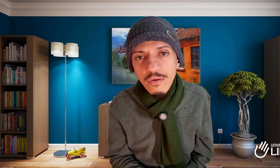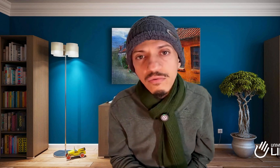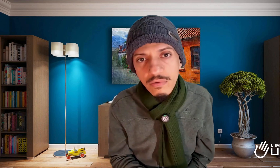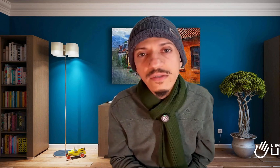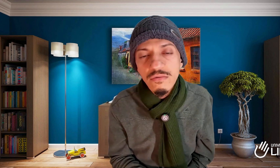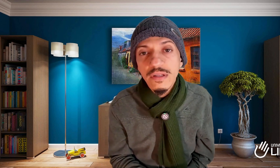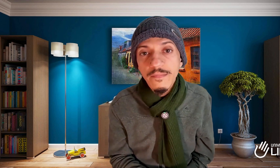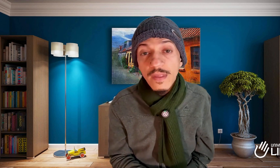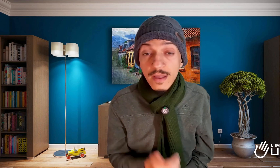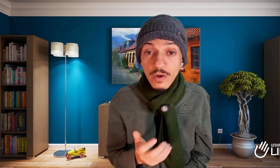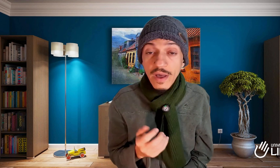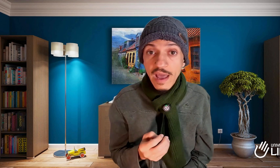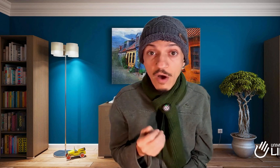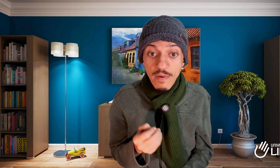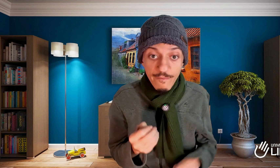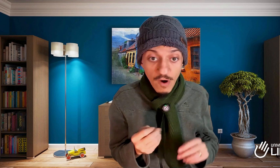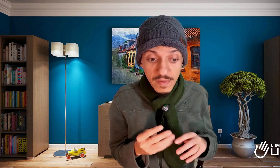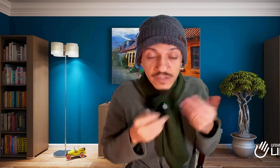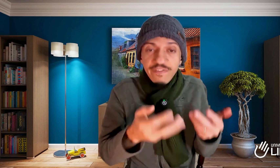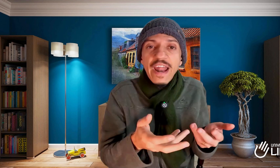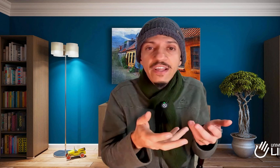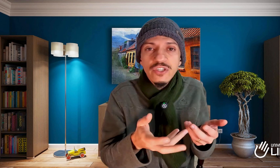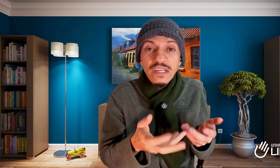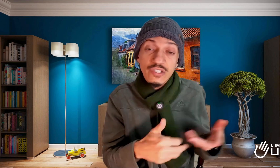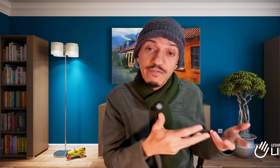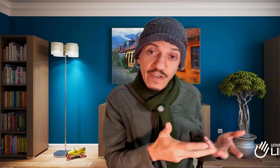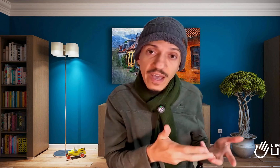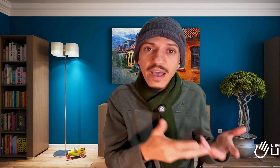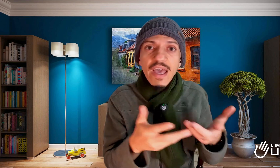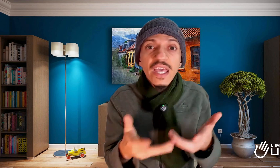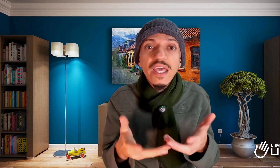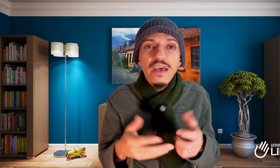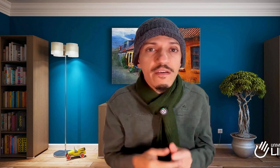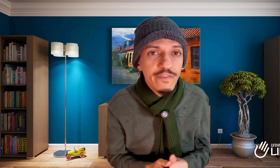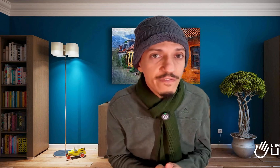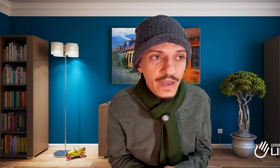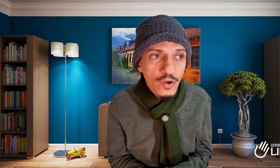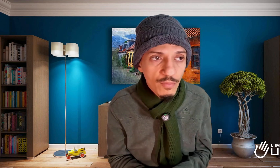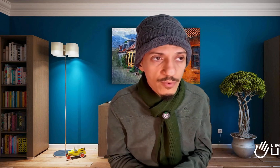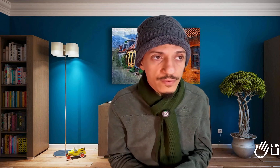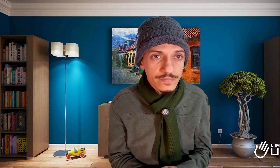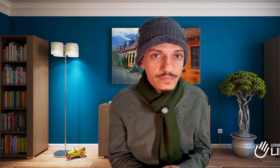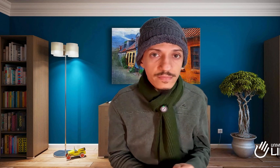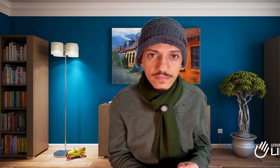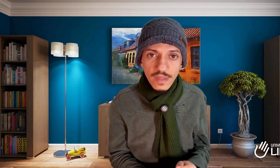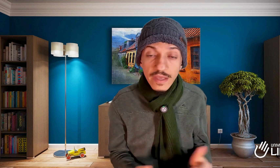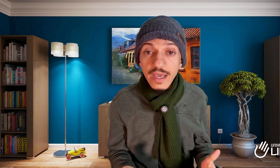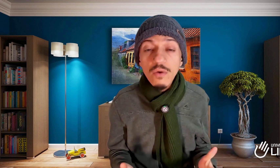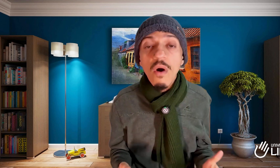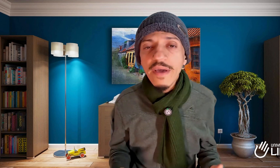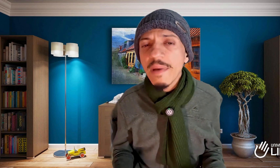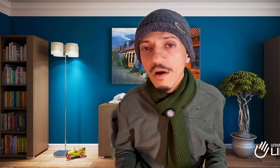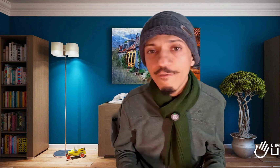cultura surda. Então é uma forma diferente de ver e viver no mundo. E aí, qual que é a melhor forma